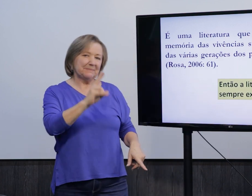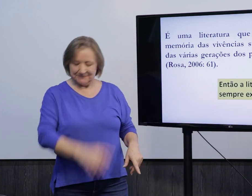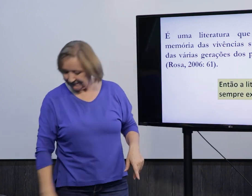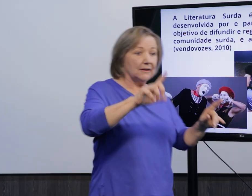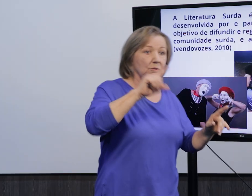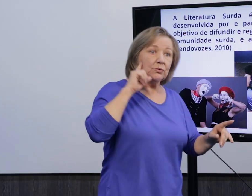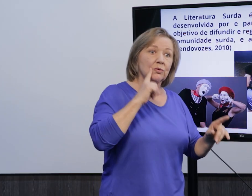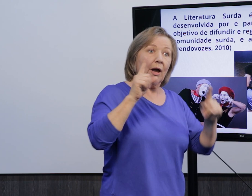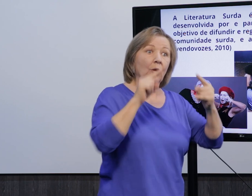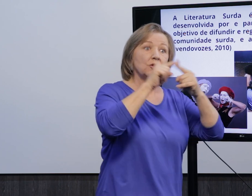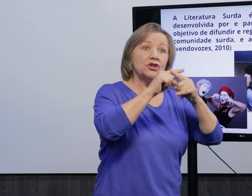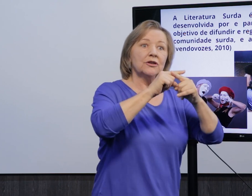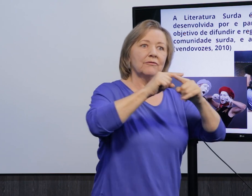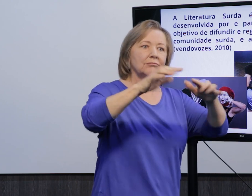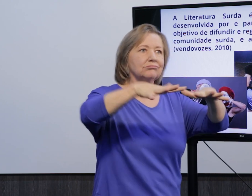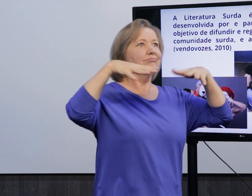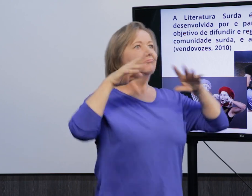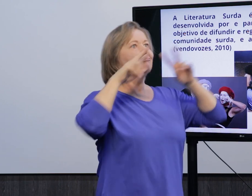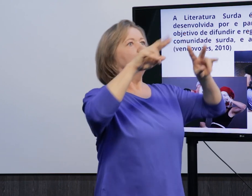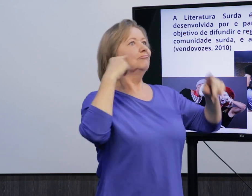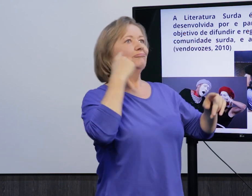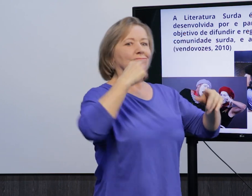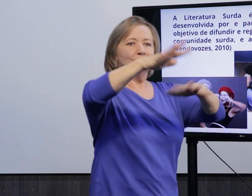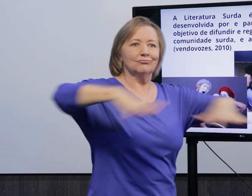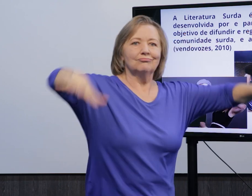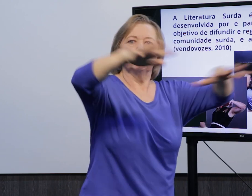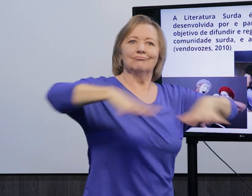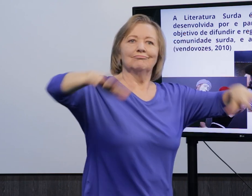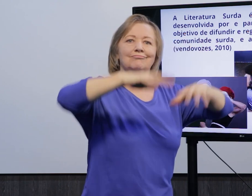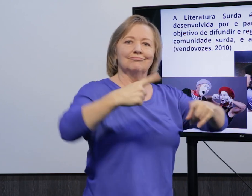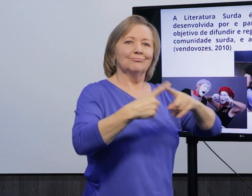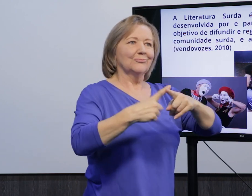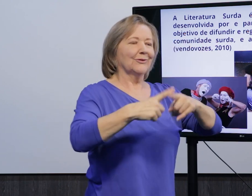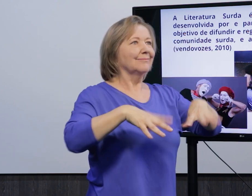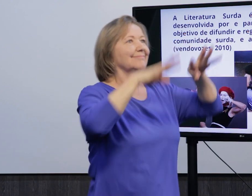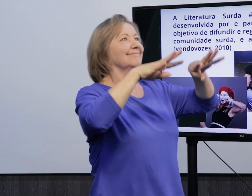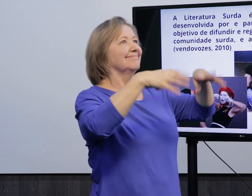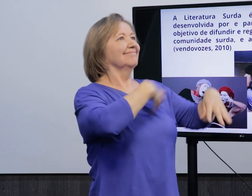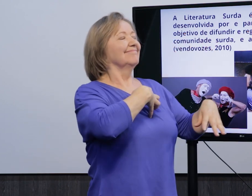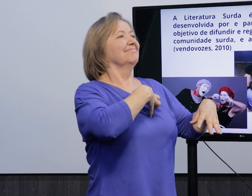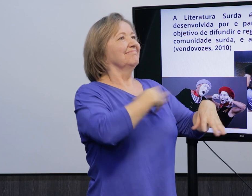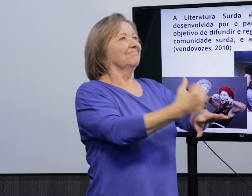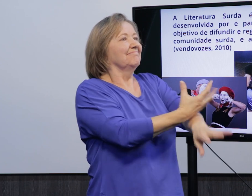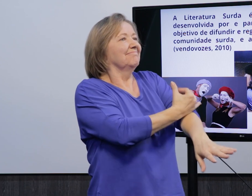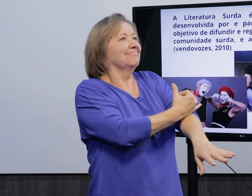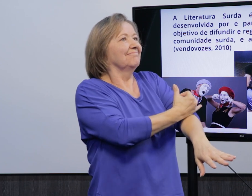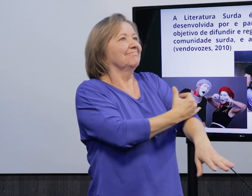existiu a literatura surda né Ela é desenvolvida por surdos e para surdos